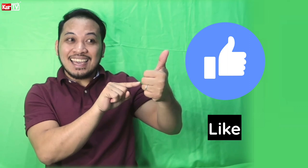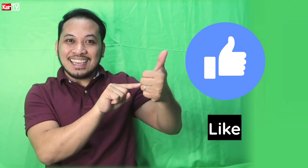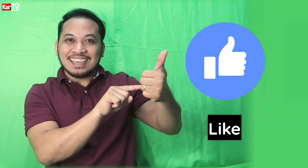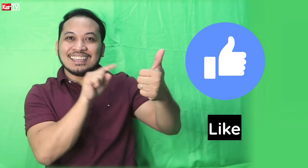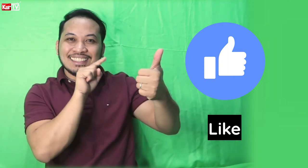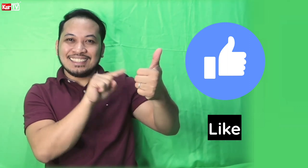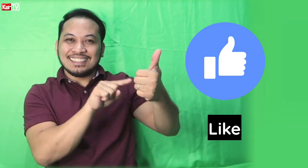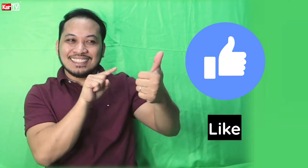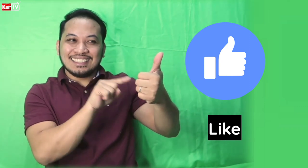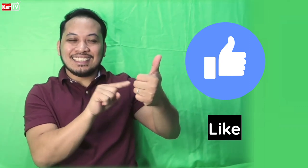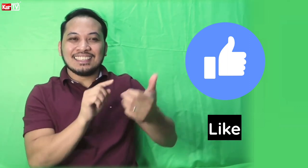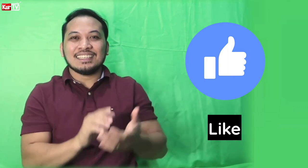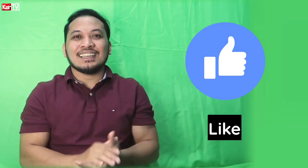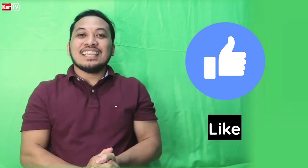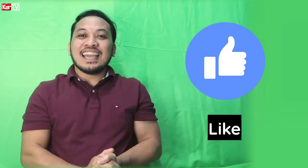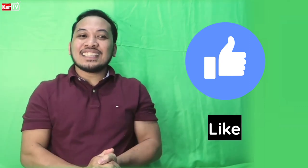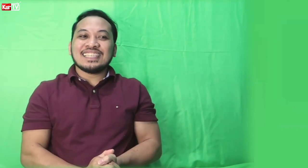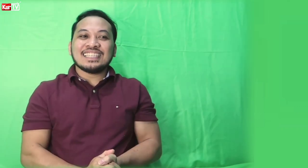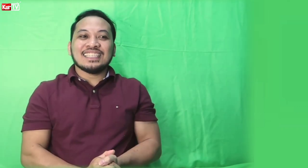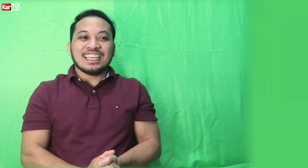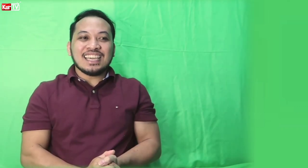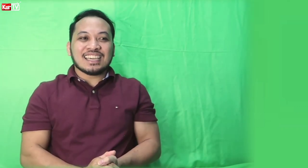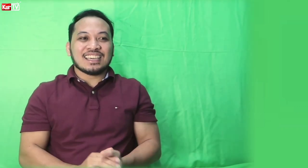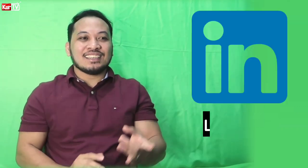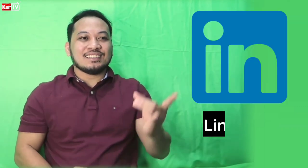Like. Next is link.